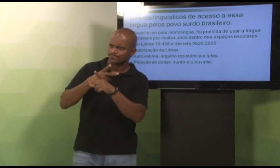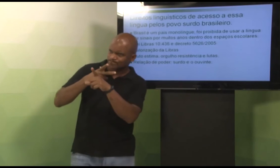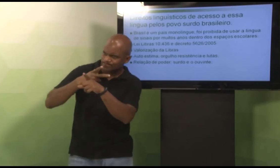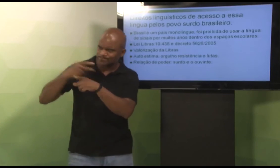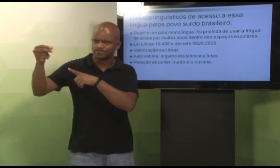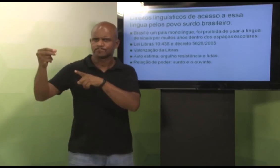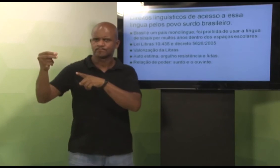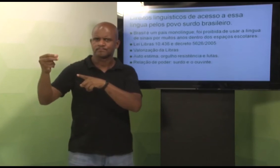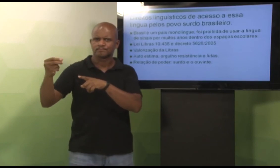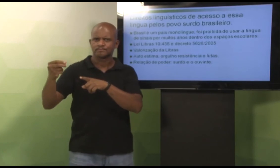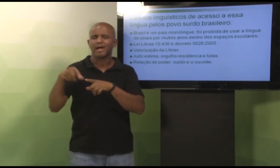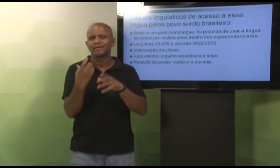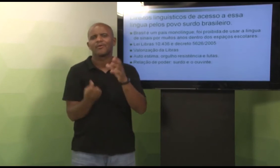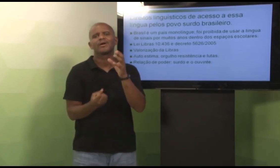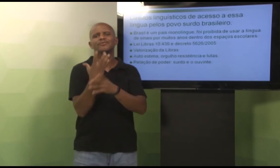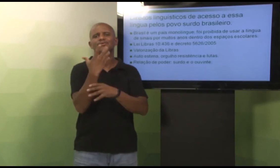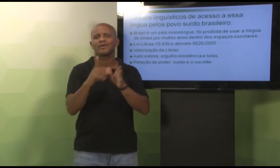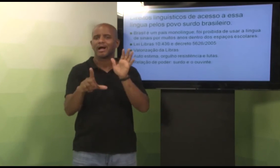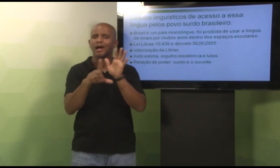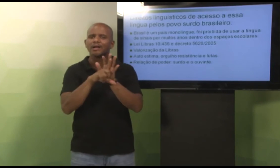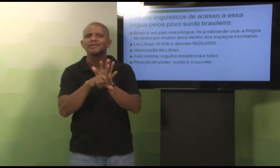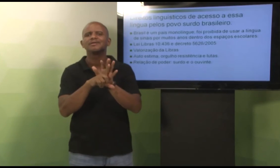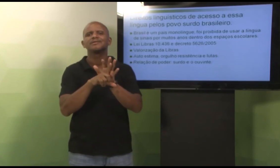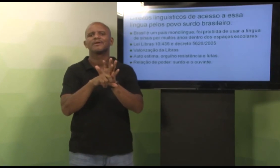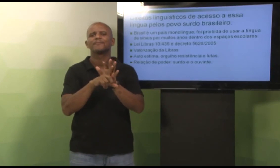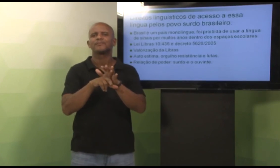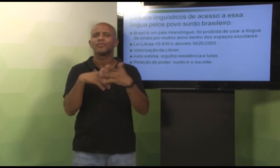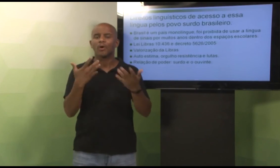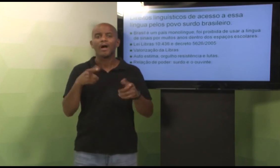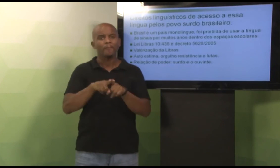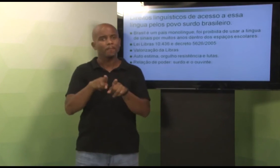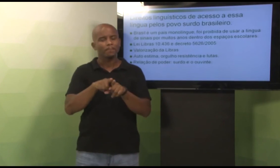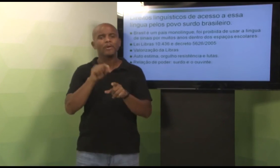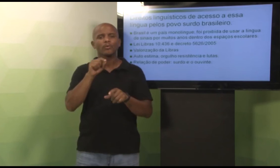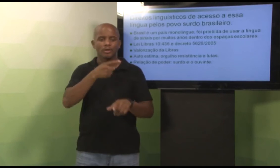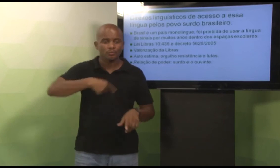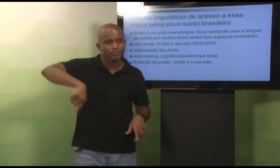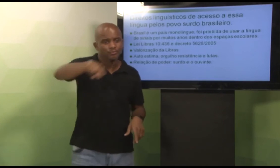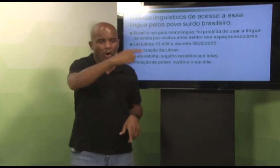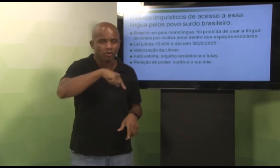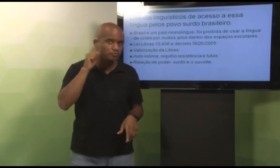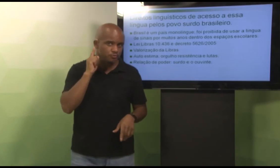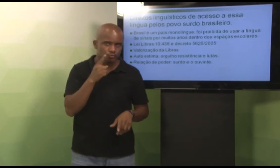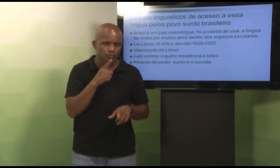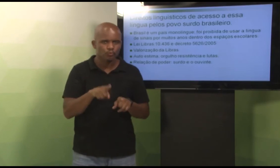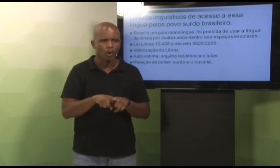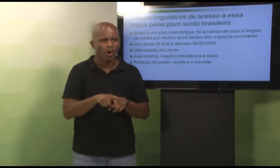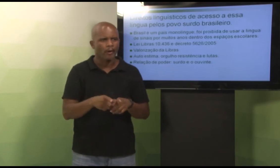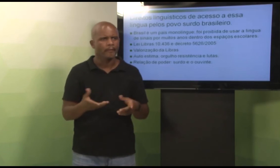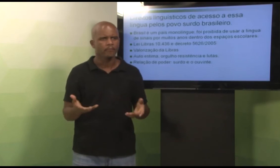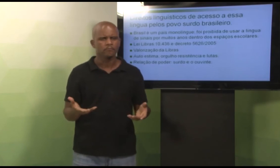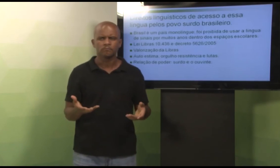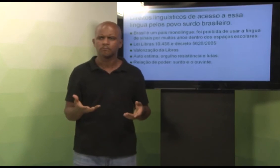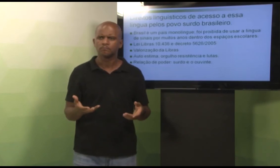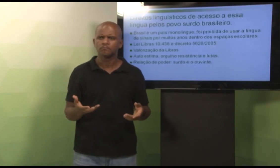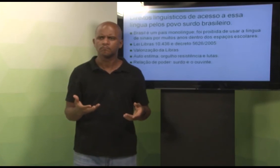ouvintismo, contudo, os surdos conseguiram vencer. Então, por meio da lei, o